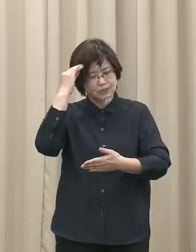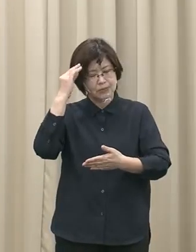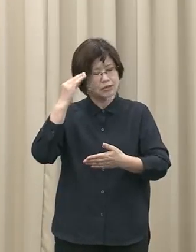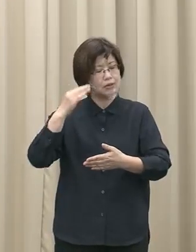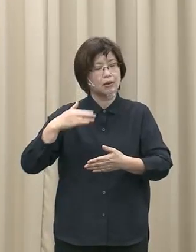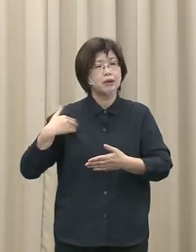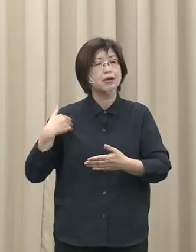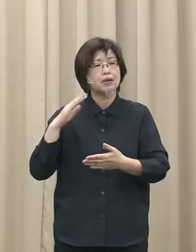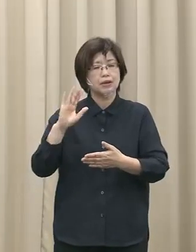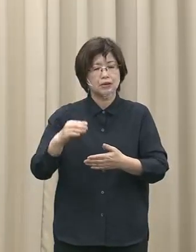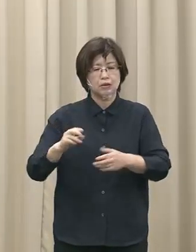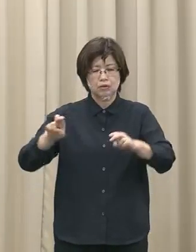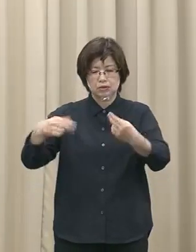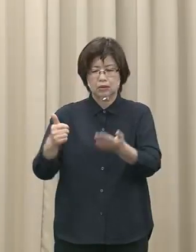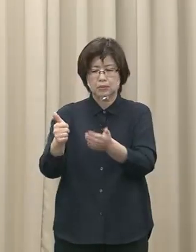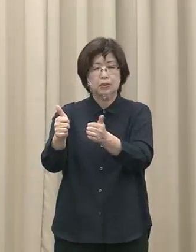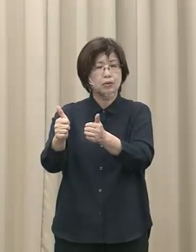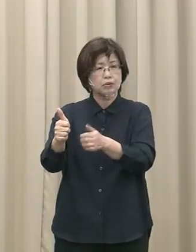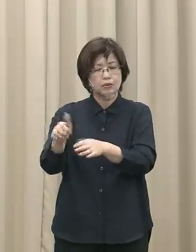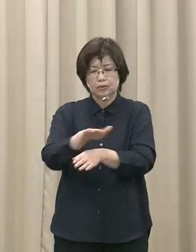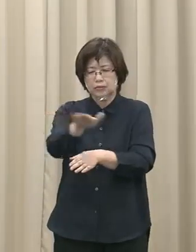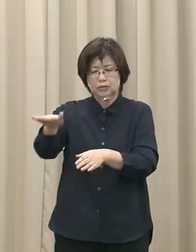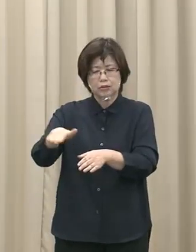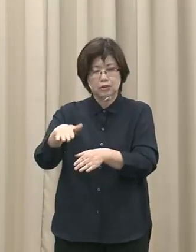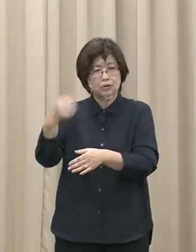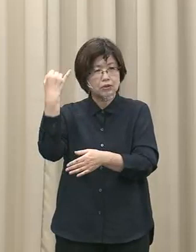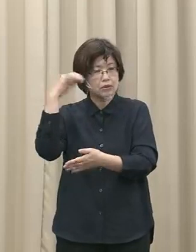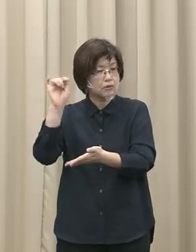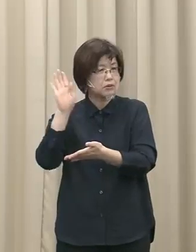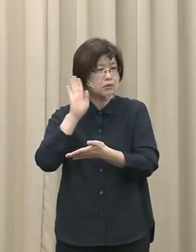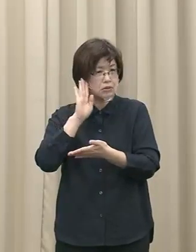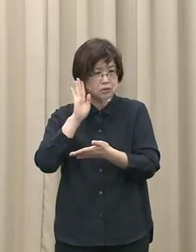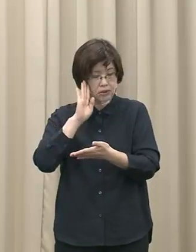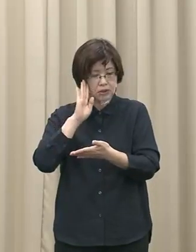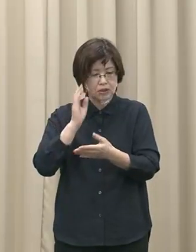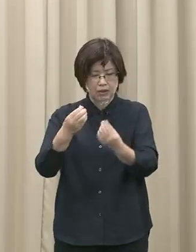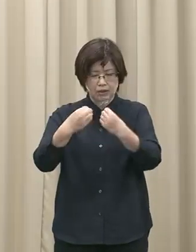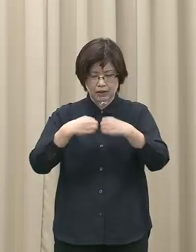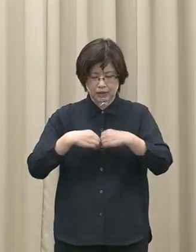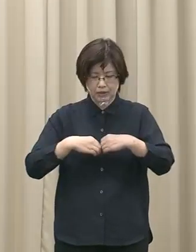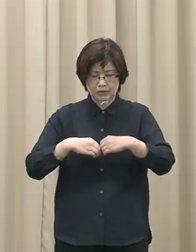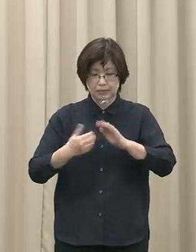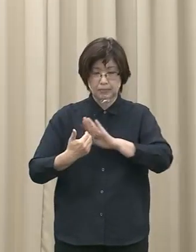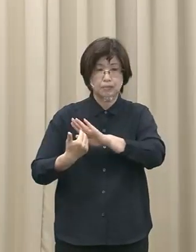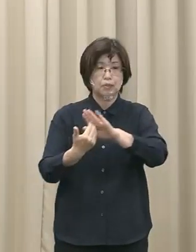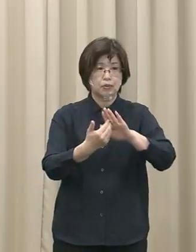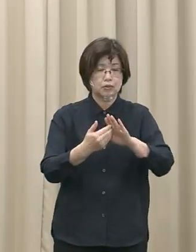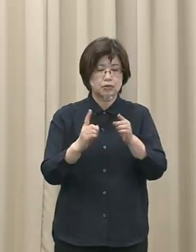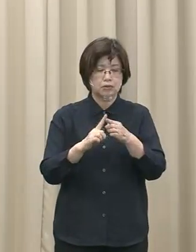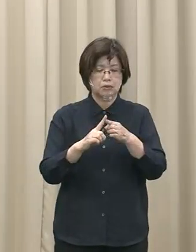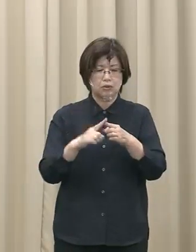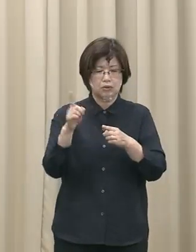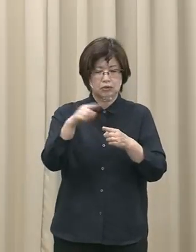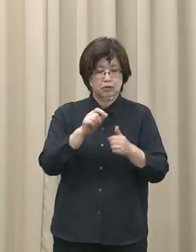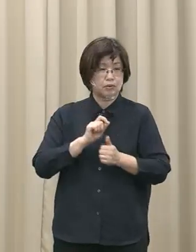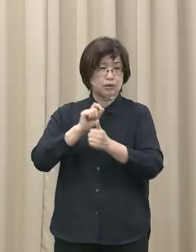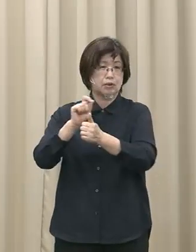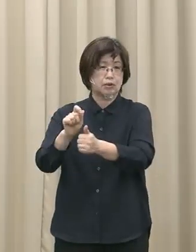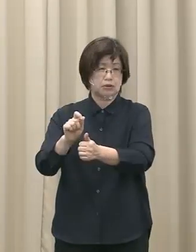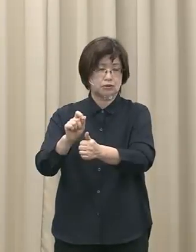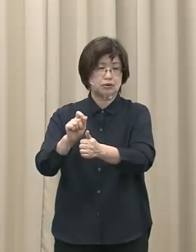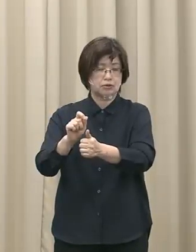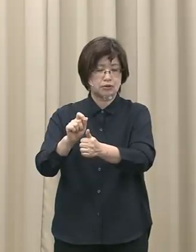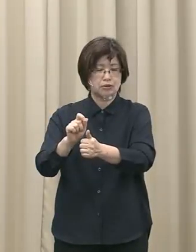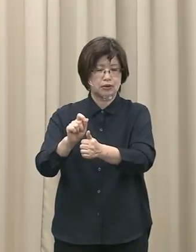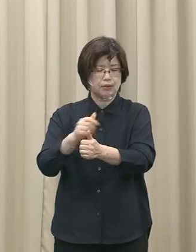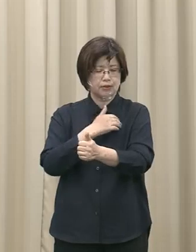てできる感染管理それから人の配置、今申し上げましたように